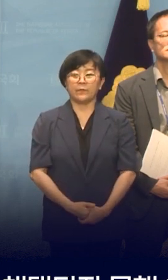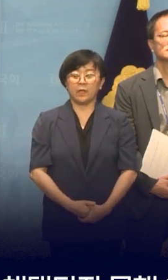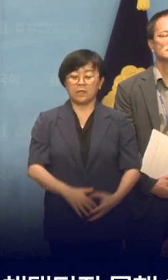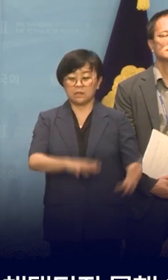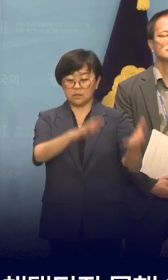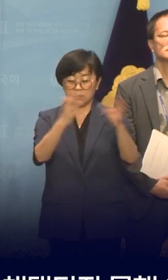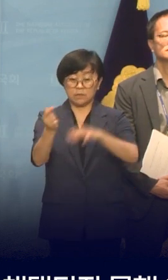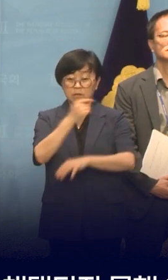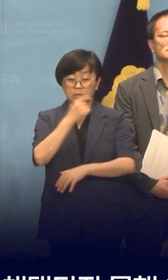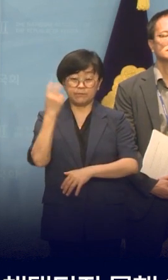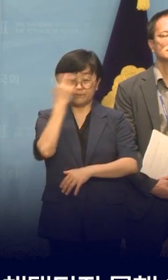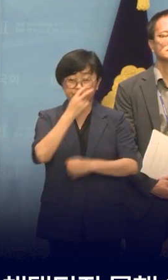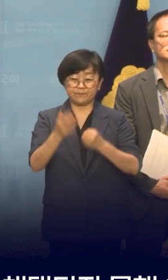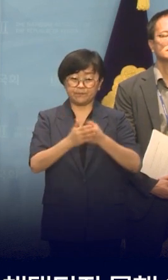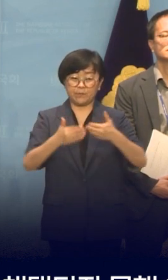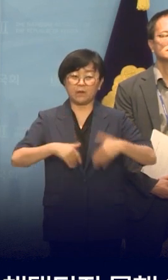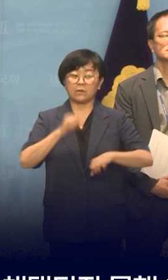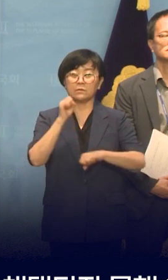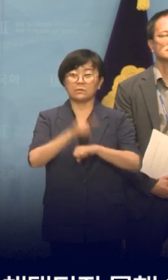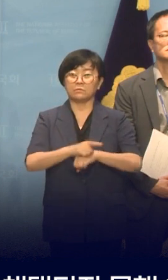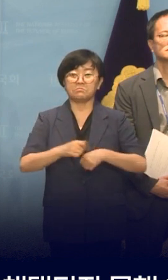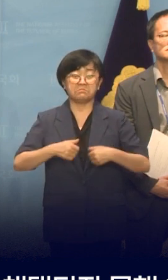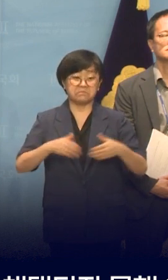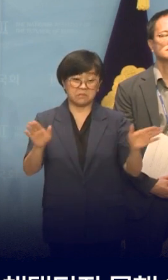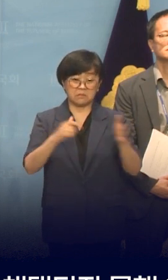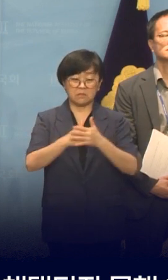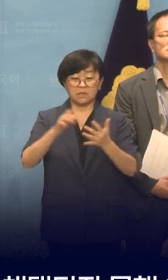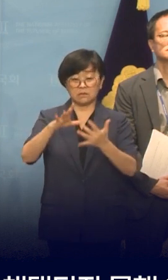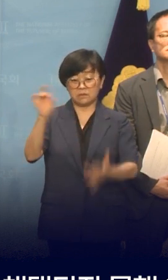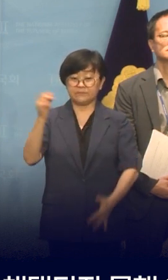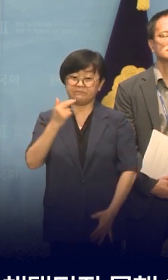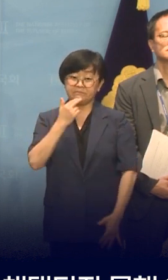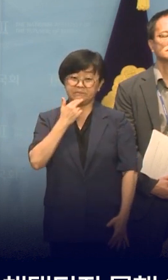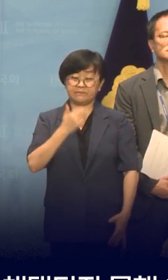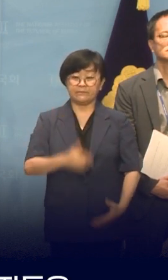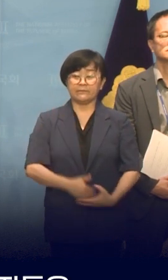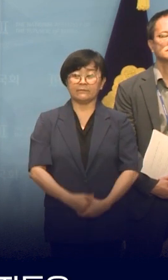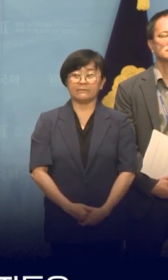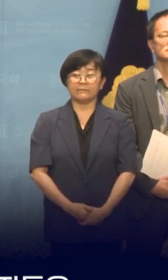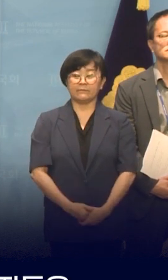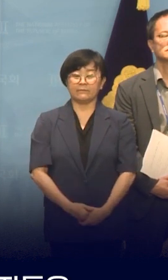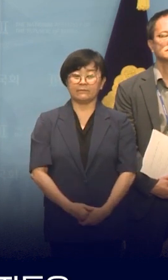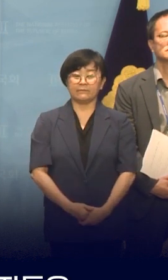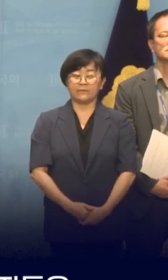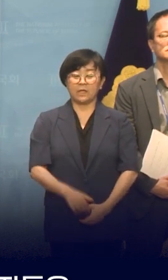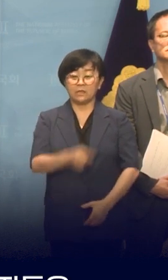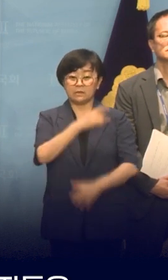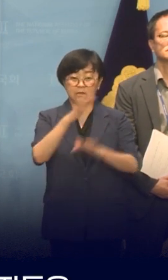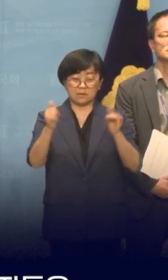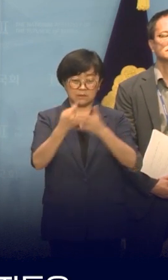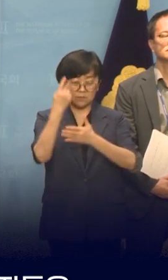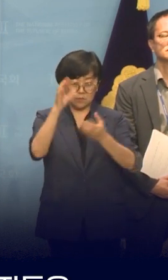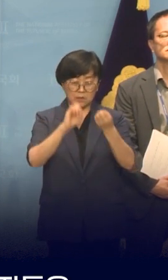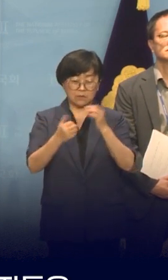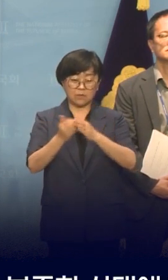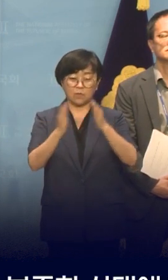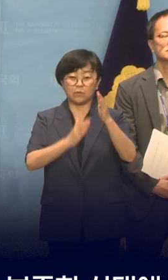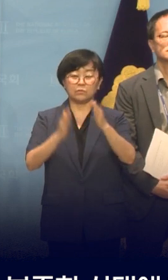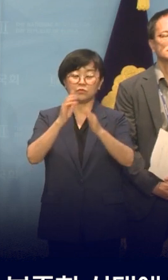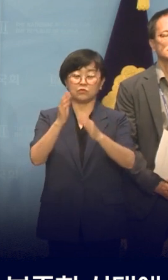참사 현장 검증도 필요성이 적다는 이유로 채택되지 못했습니다 증인신문에 나온